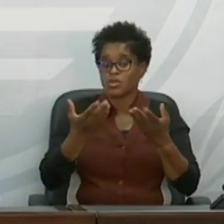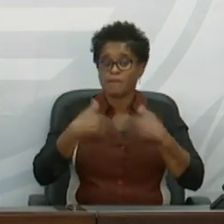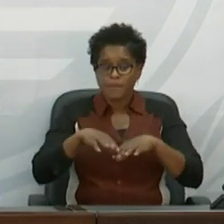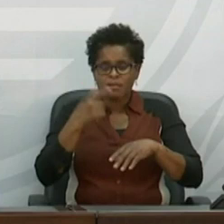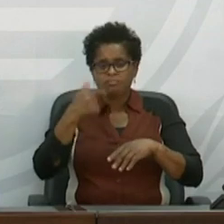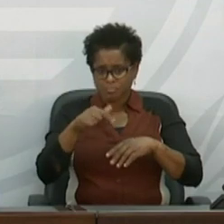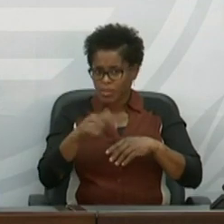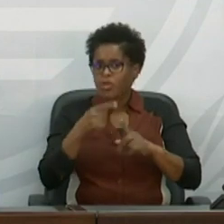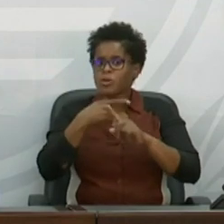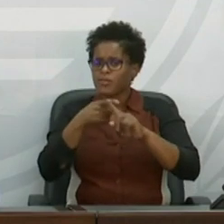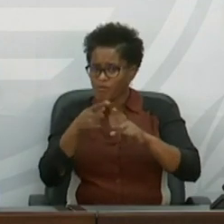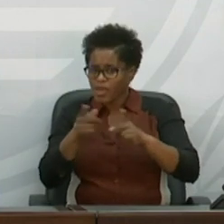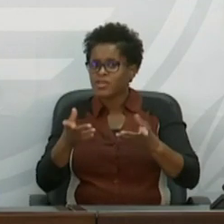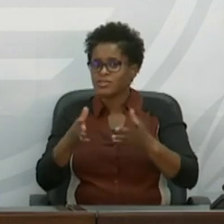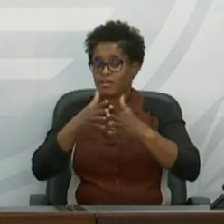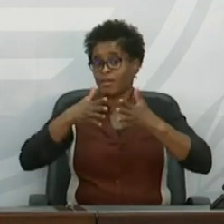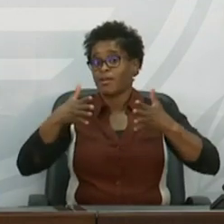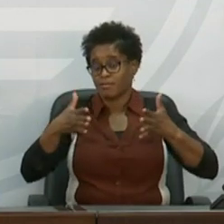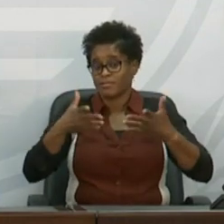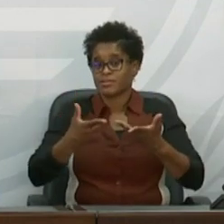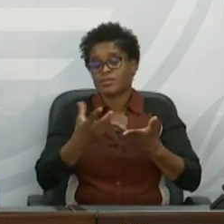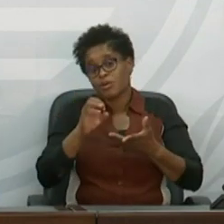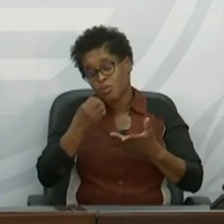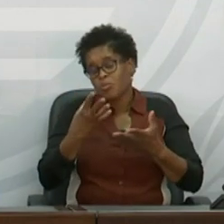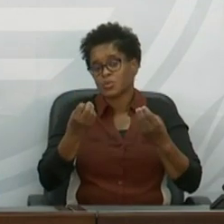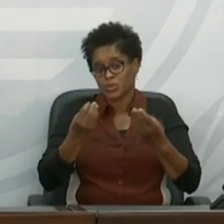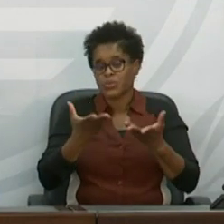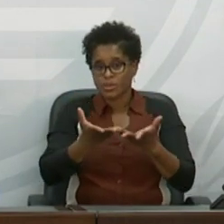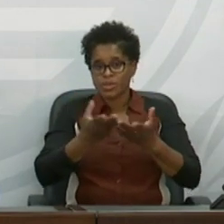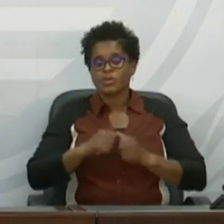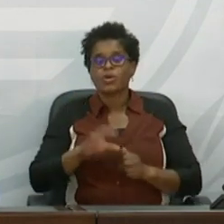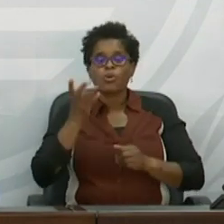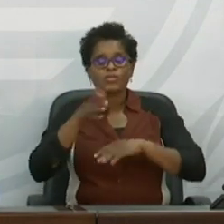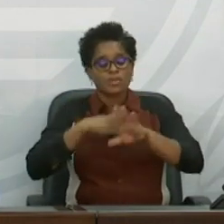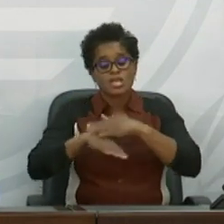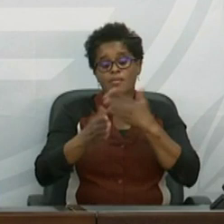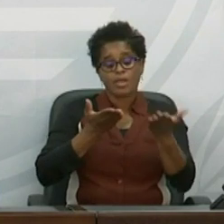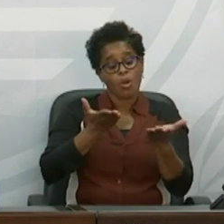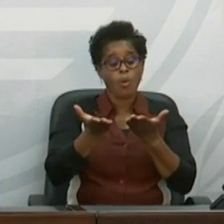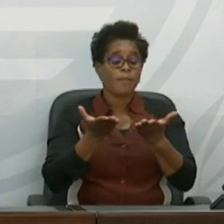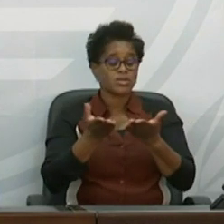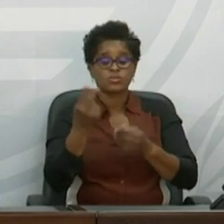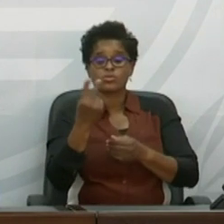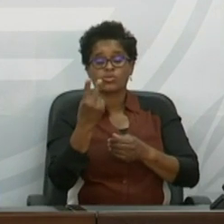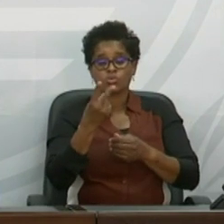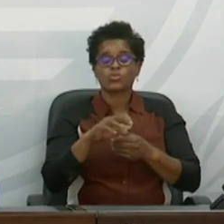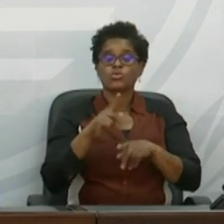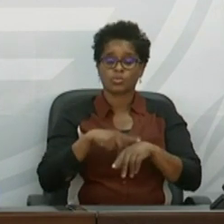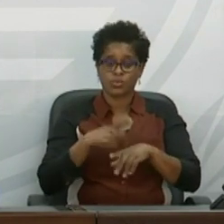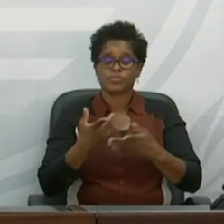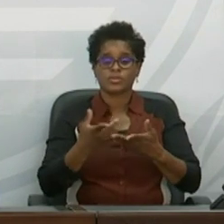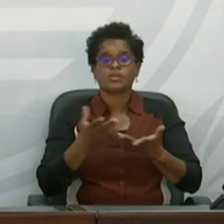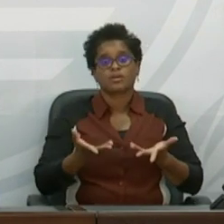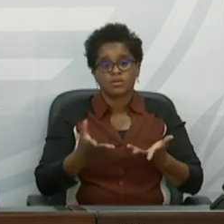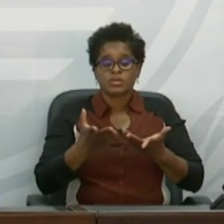uma diferença enorme ou significativa quando fazemos essa comparação entre esses 2 períodos, significando,